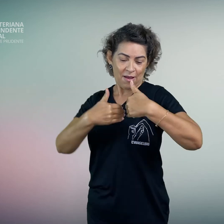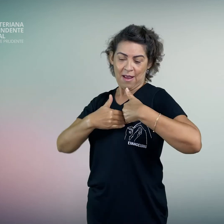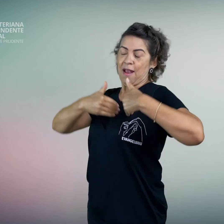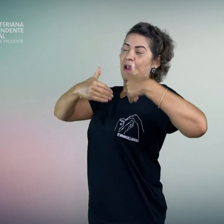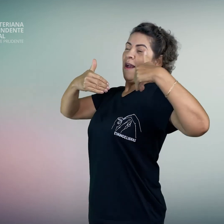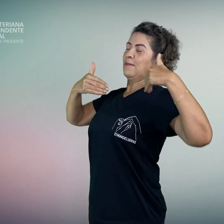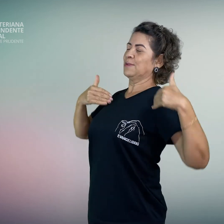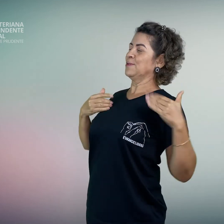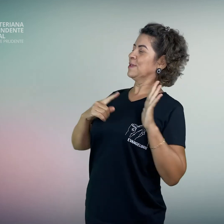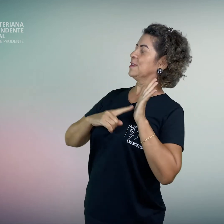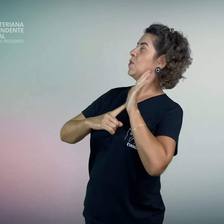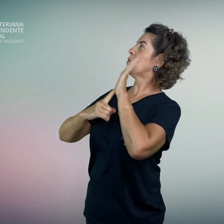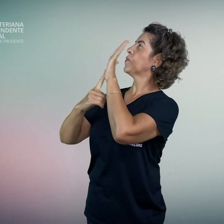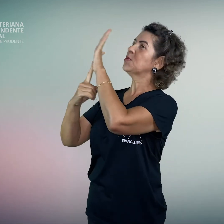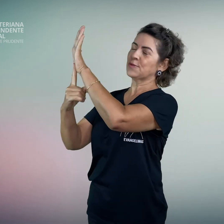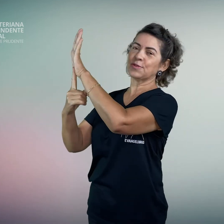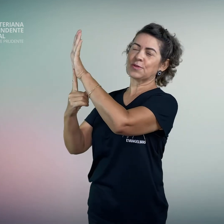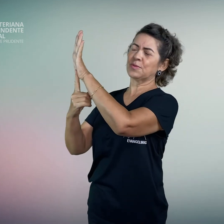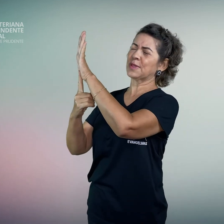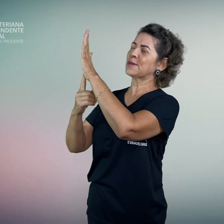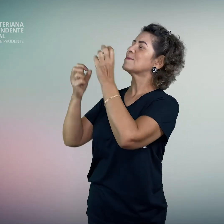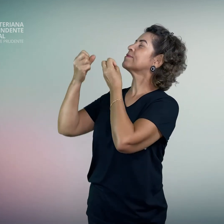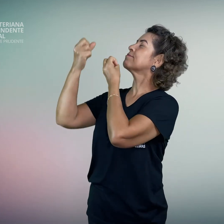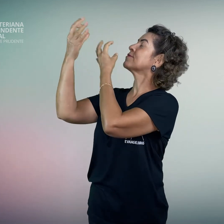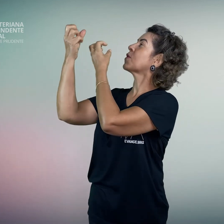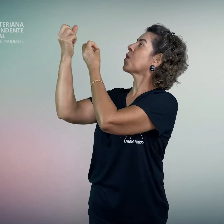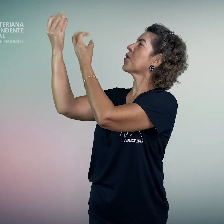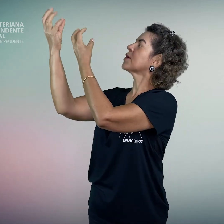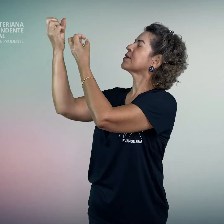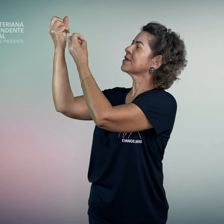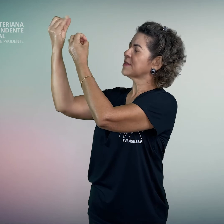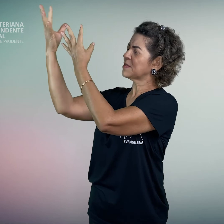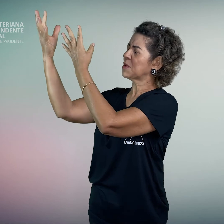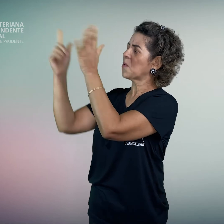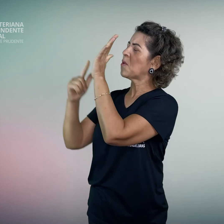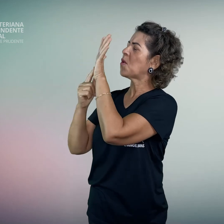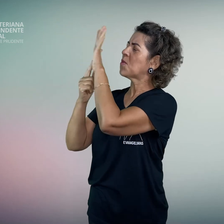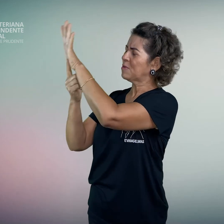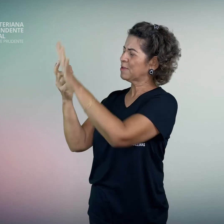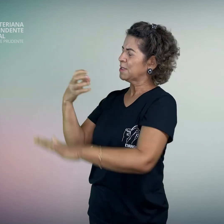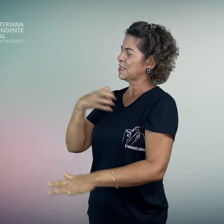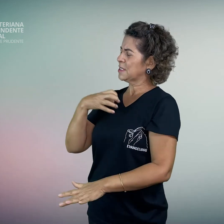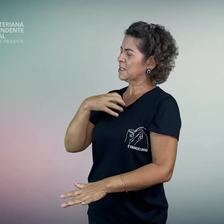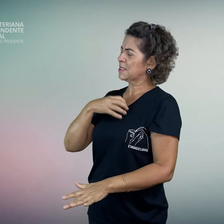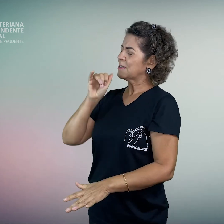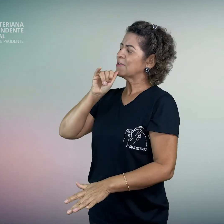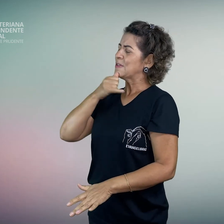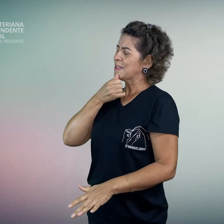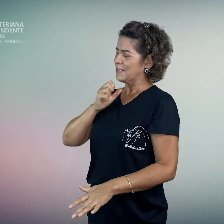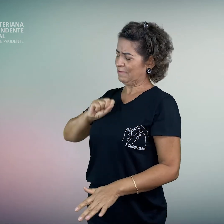Talvez tenha falado todas as suas dores, seus sentimentos de tristeza e amargura